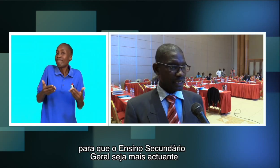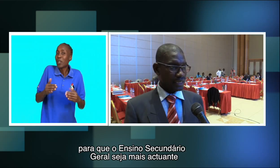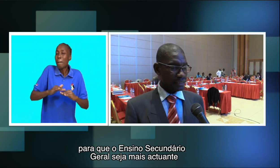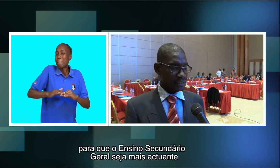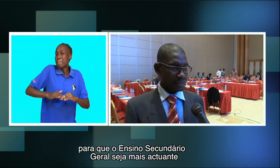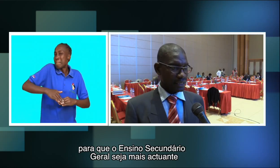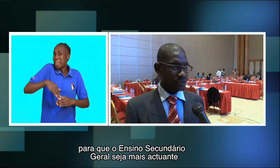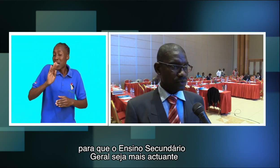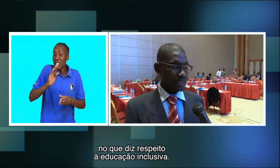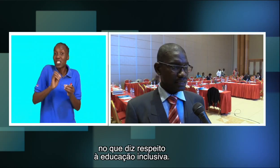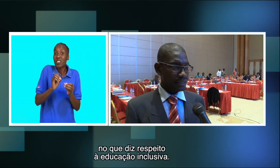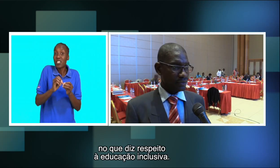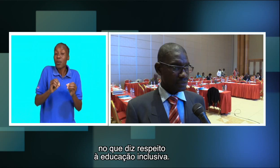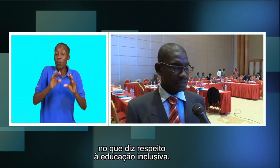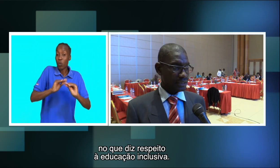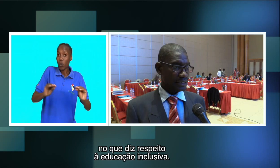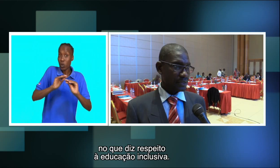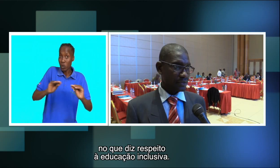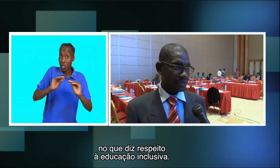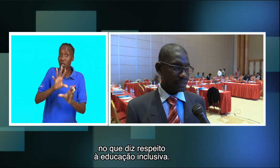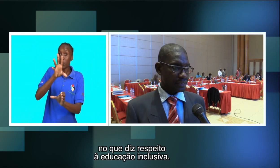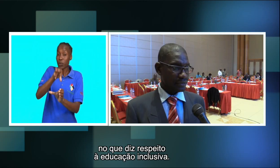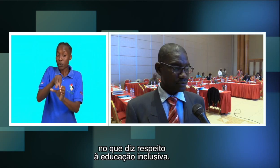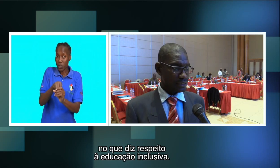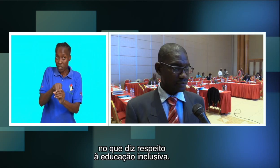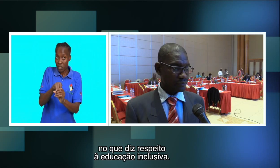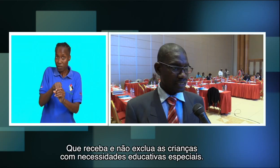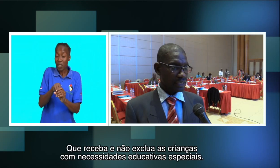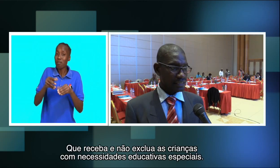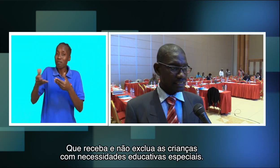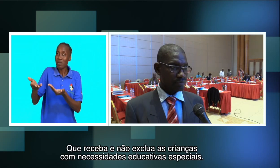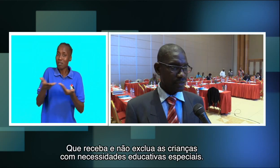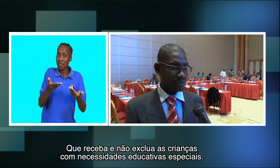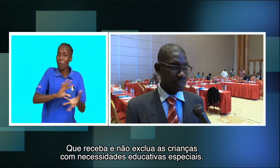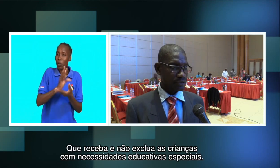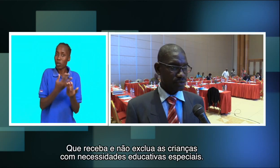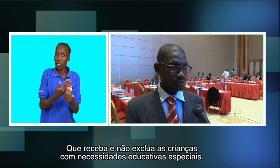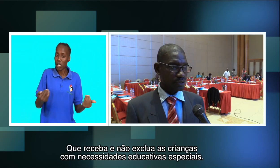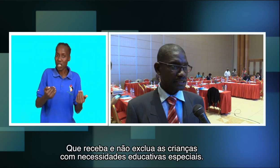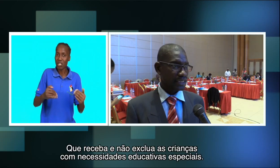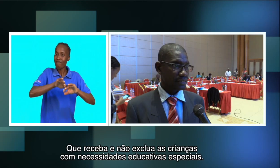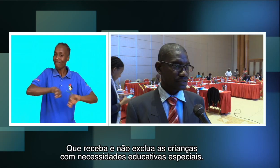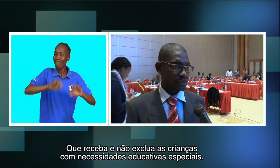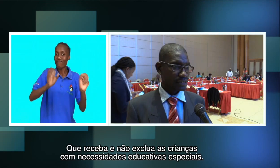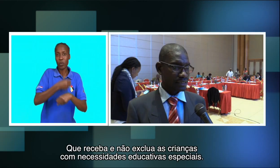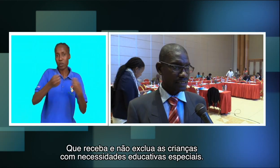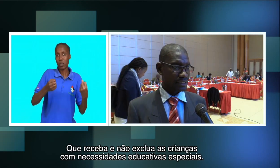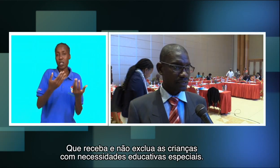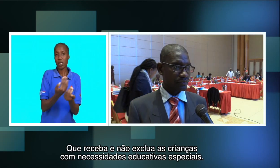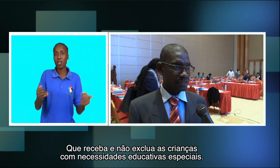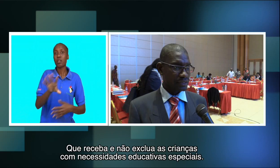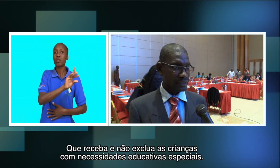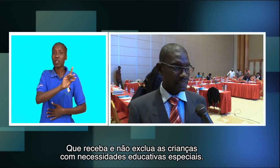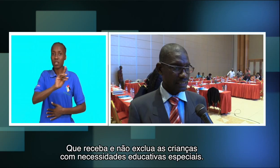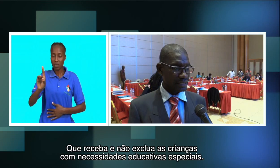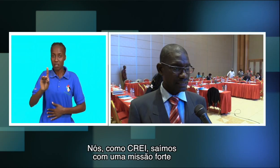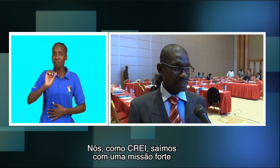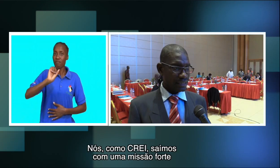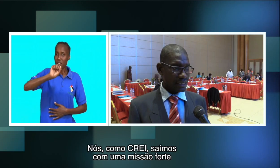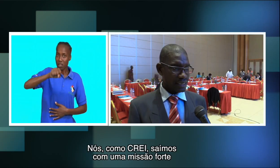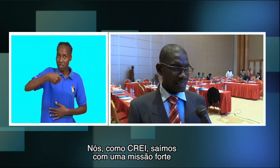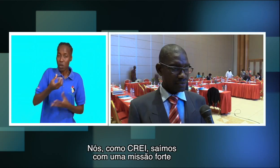seja mais atuante no que diz respeito à educação inclusiva, que recebam e não excluam as crianças com necessidades educativas